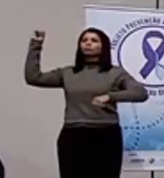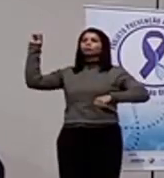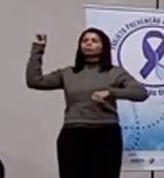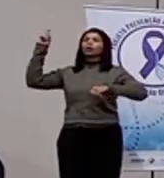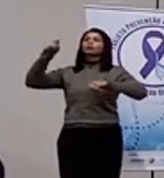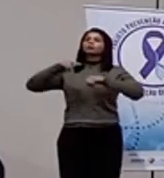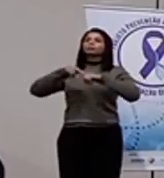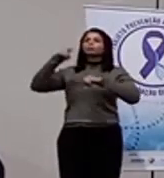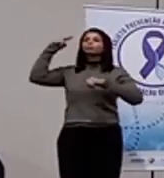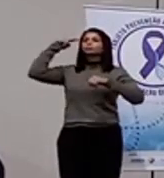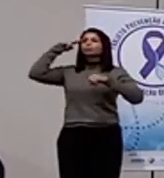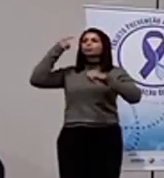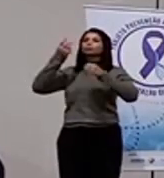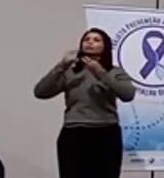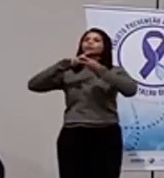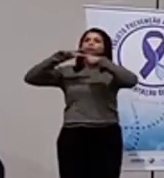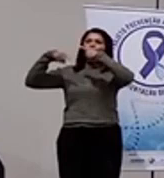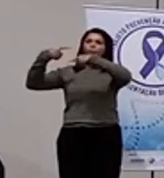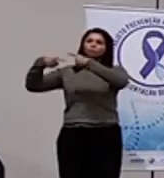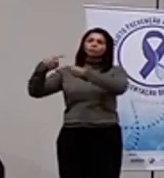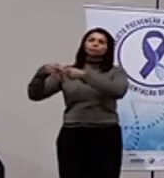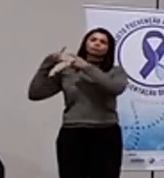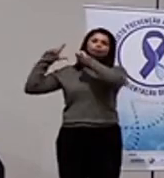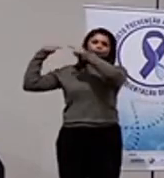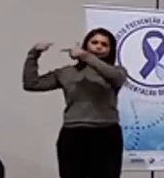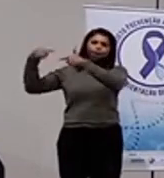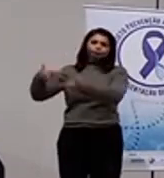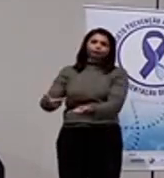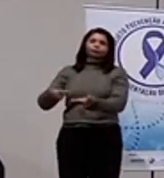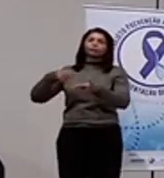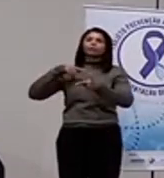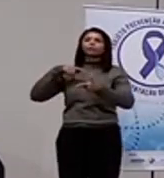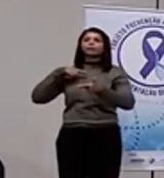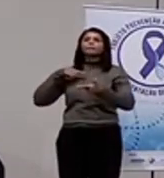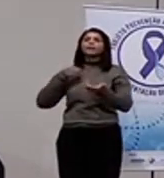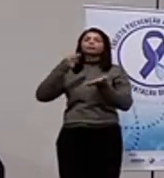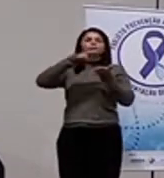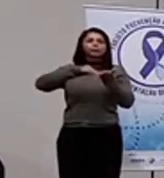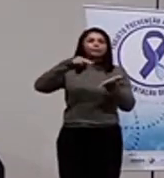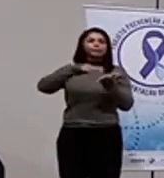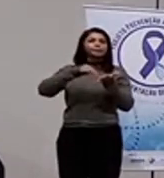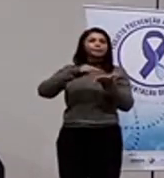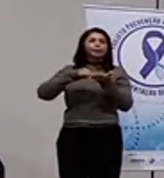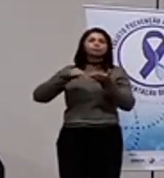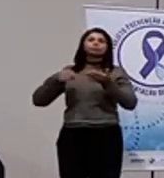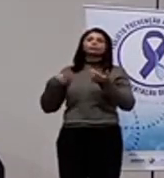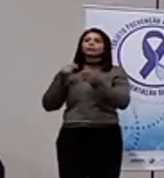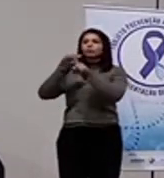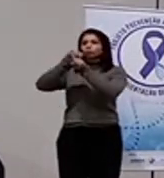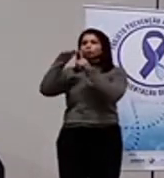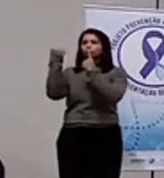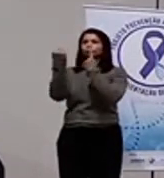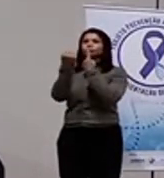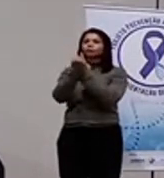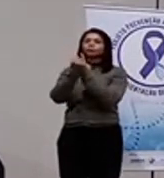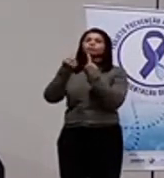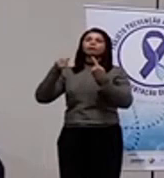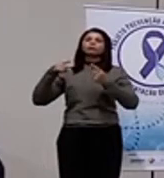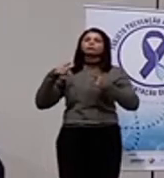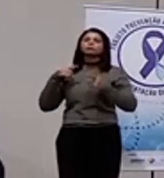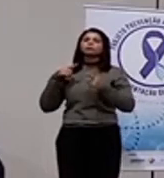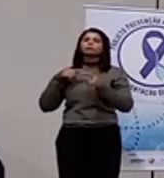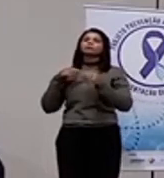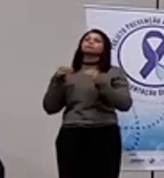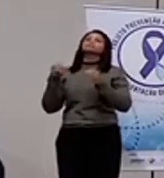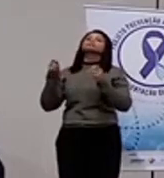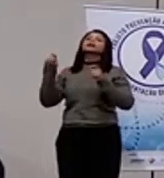pela Universidade de São Paulo, membro da Sociedade Internacional para Estudo dos Erros Inatos do Metabolismo,